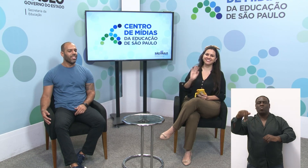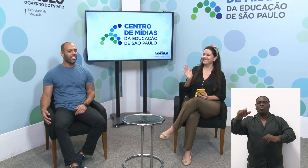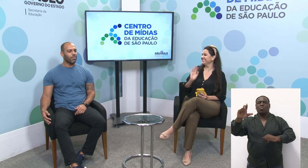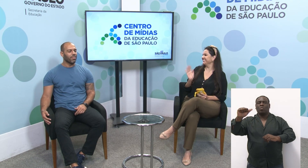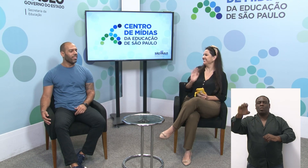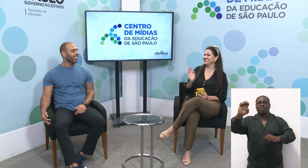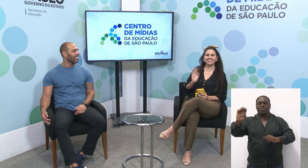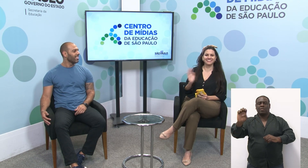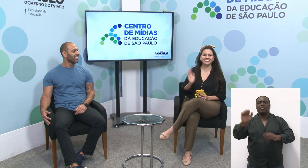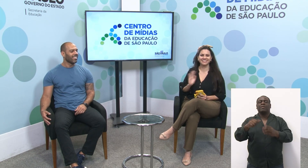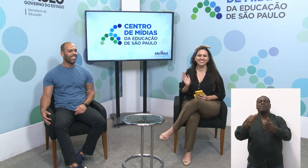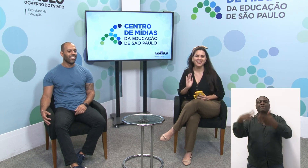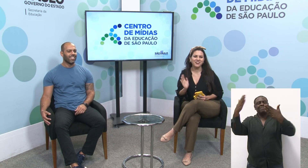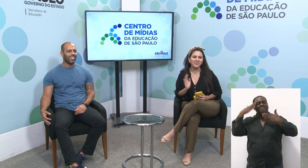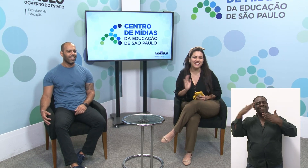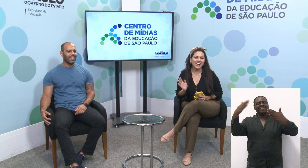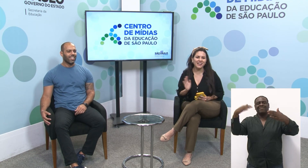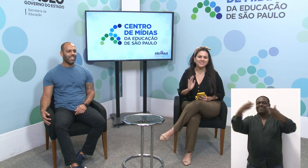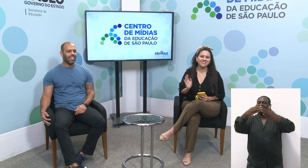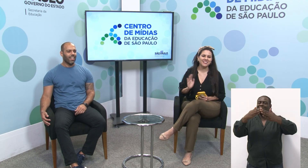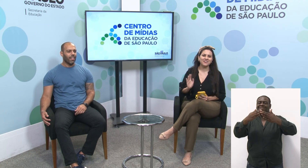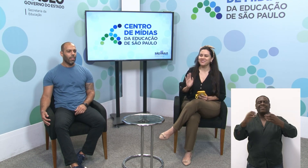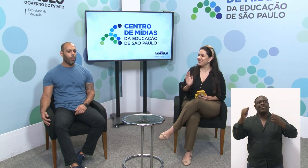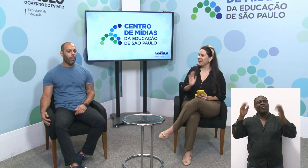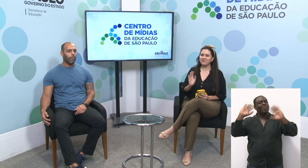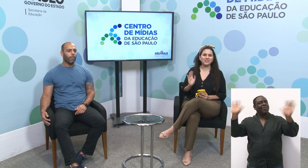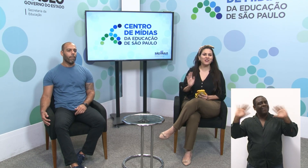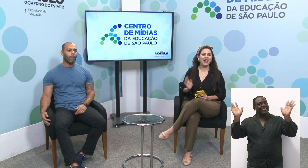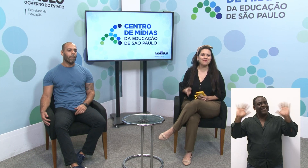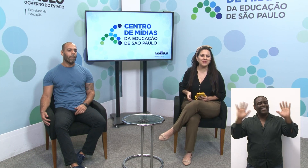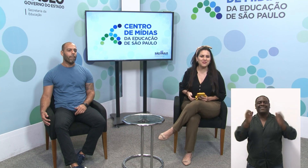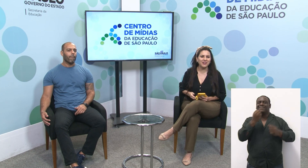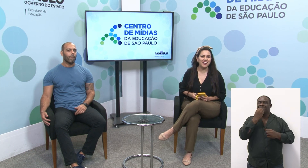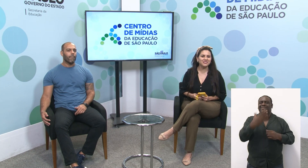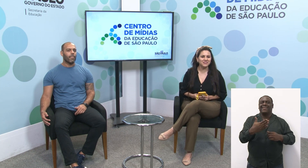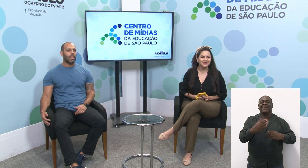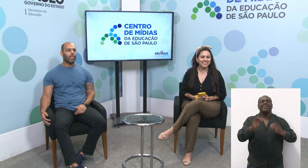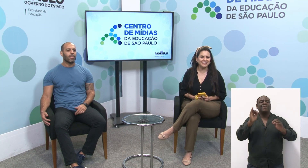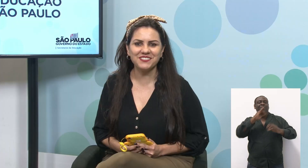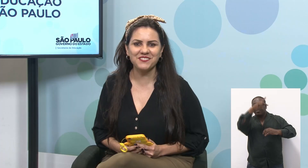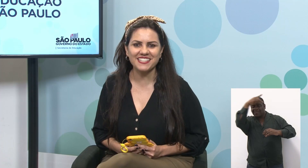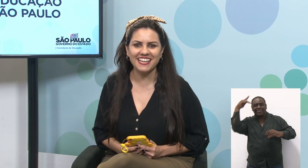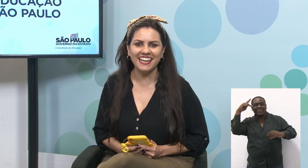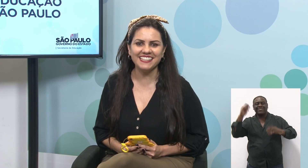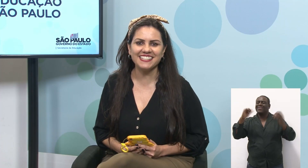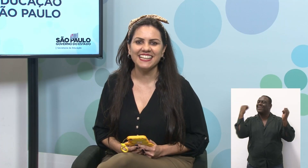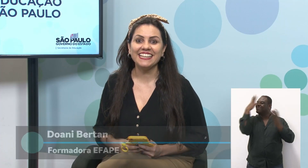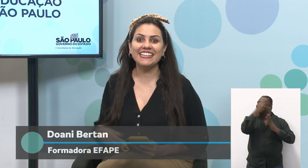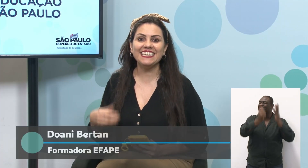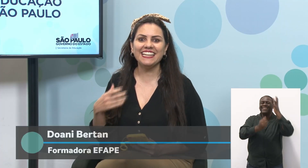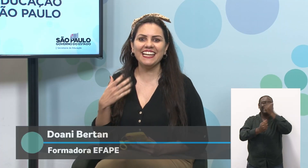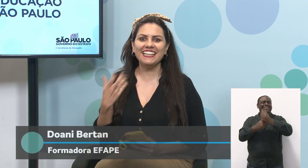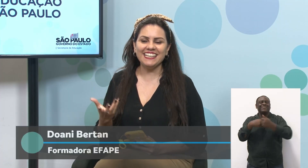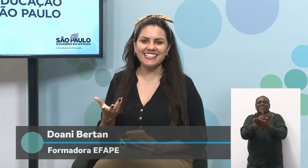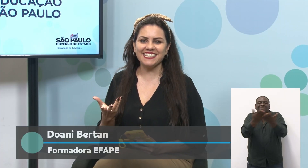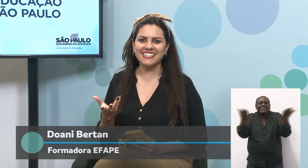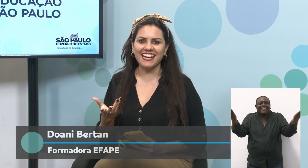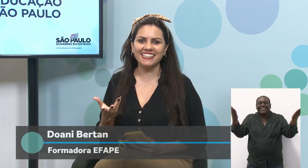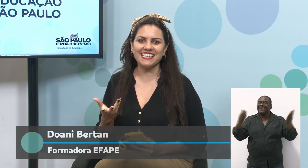Doane? Seja bem-vinda. Olá, Jefferson, olá pessoal, tudo lindo com vocês? Que delícia estar